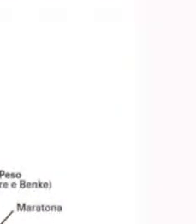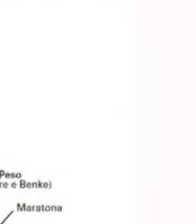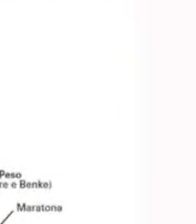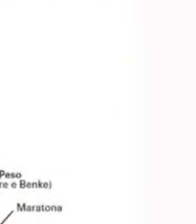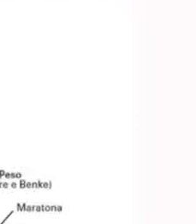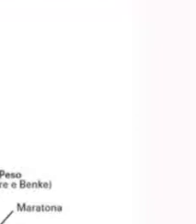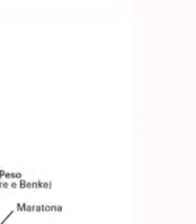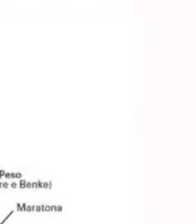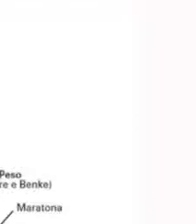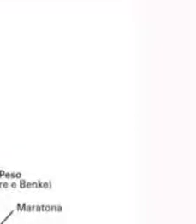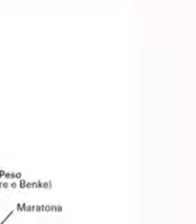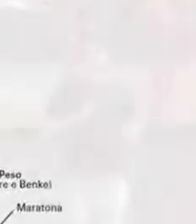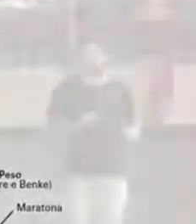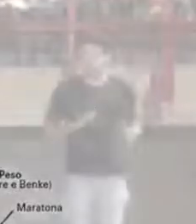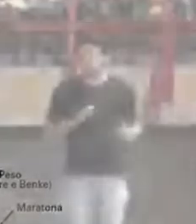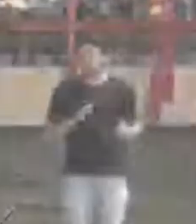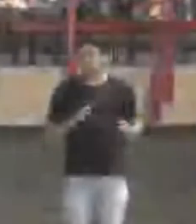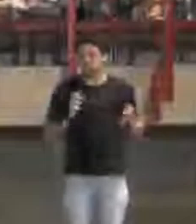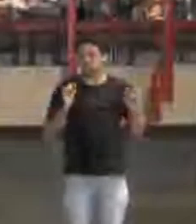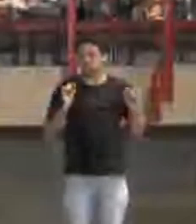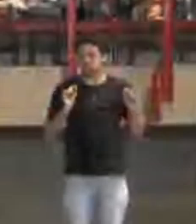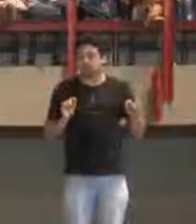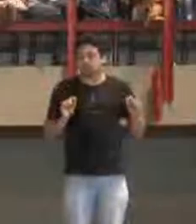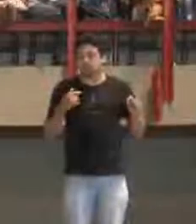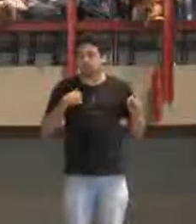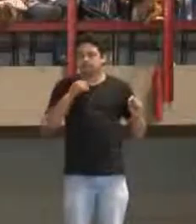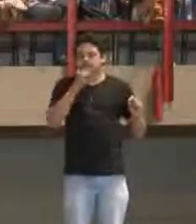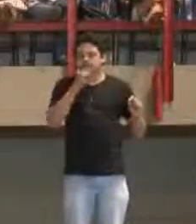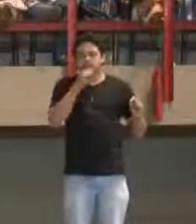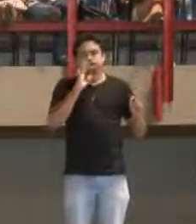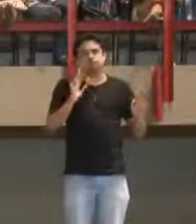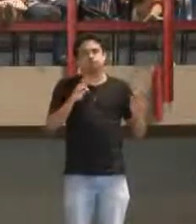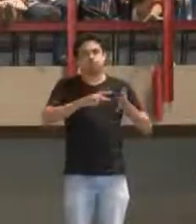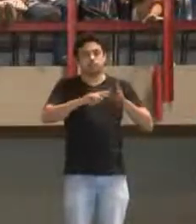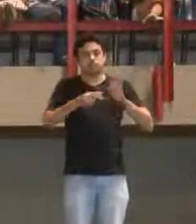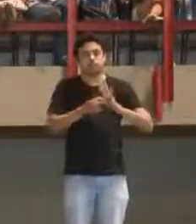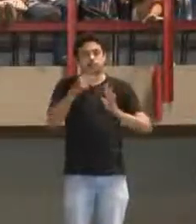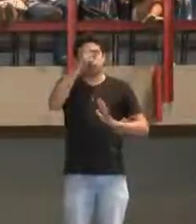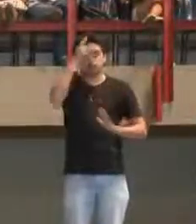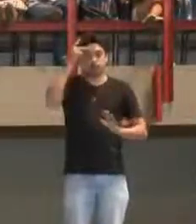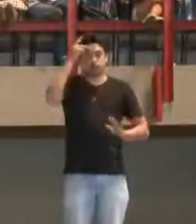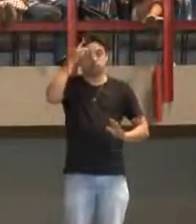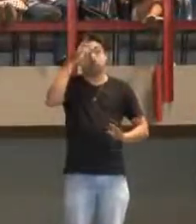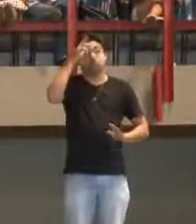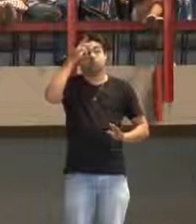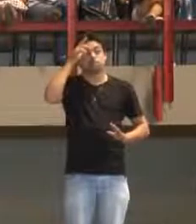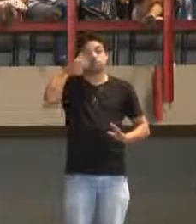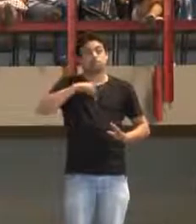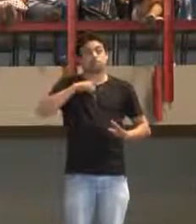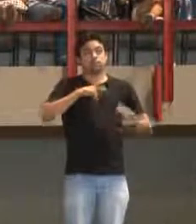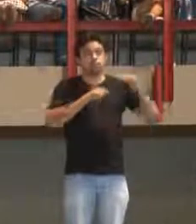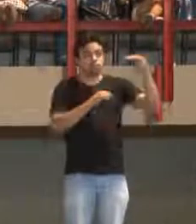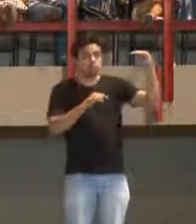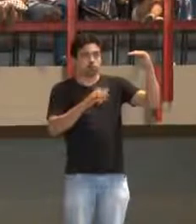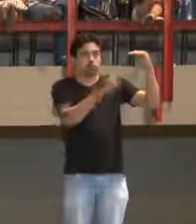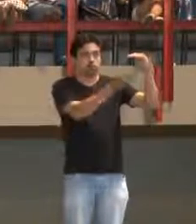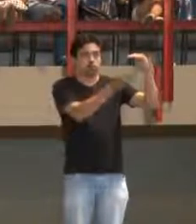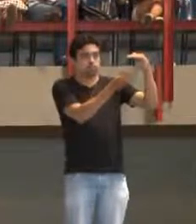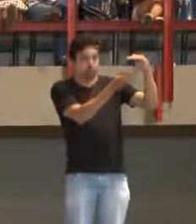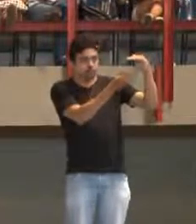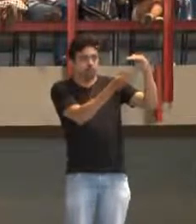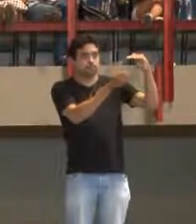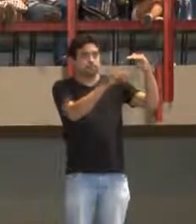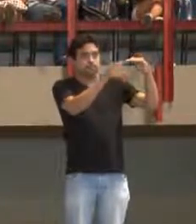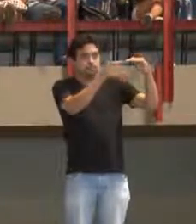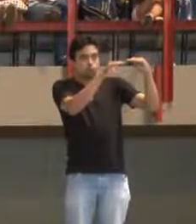1,33 minutos. Robério, quer dizer então que se o cara tem 1,60 m e ele